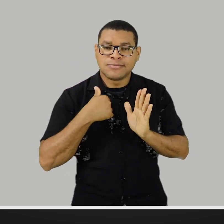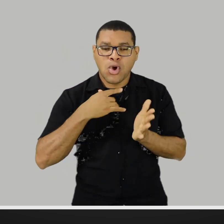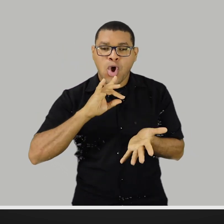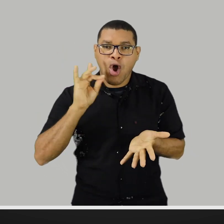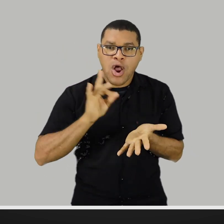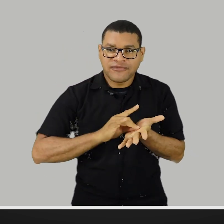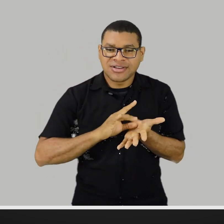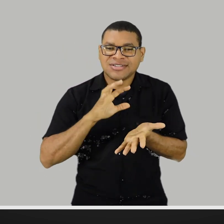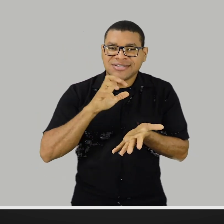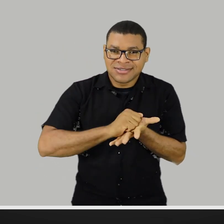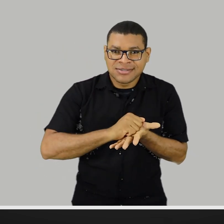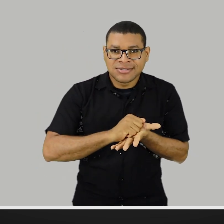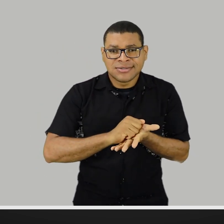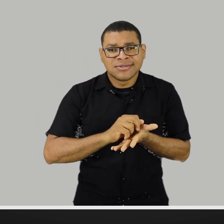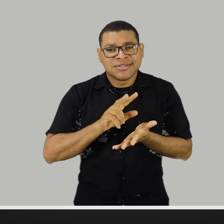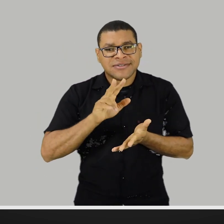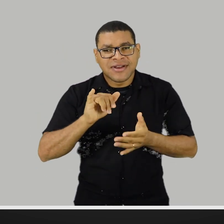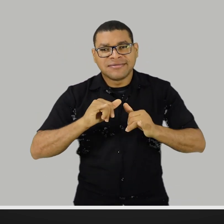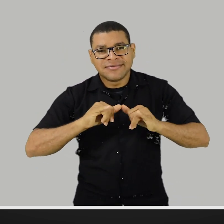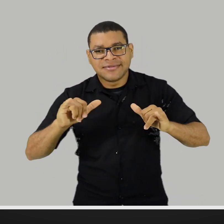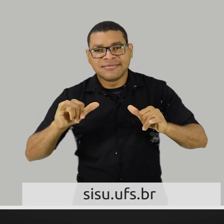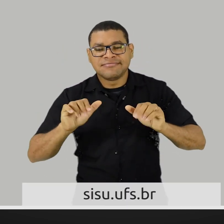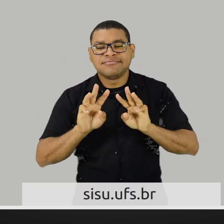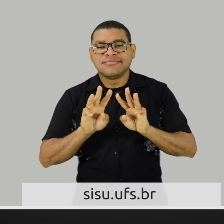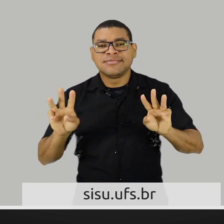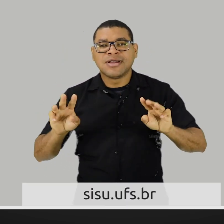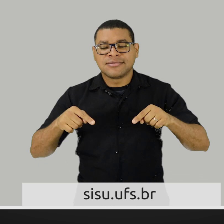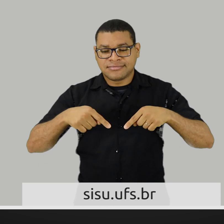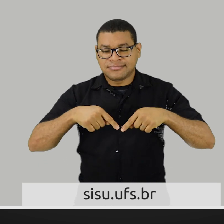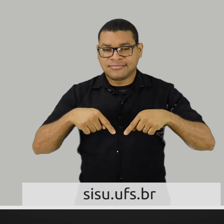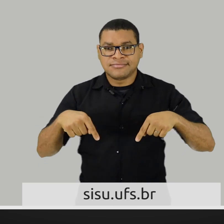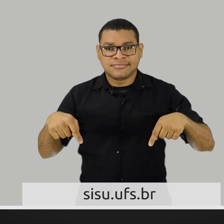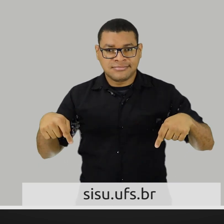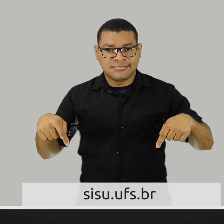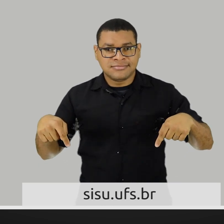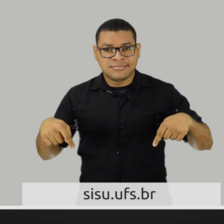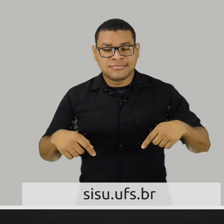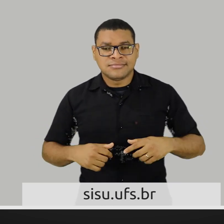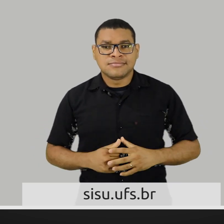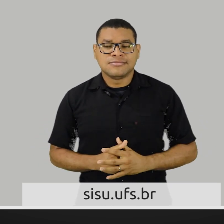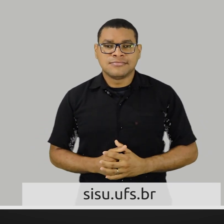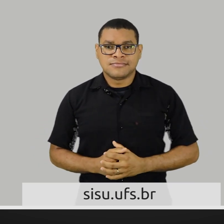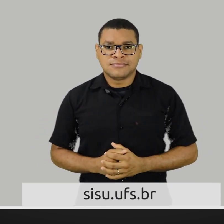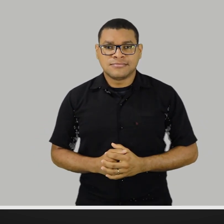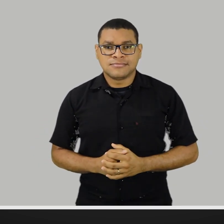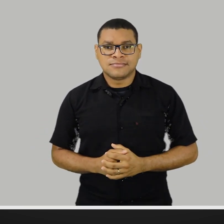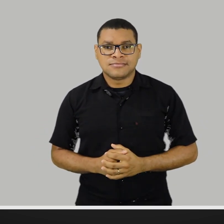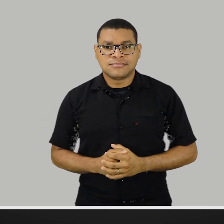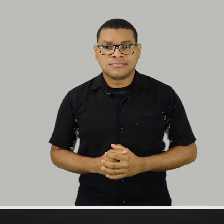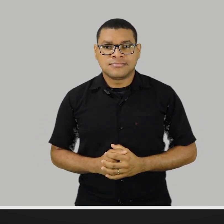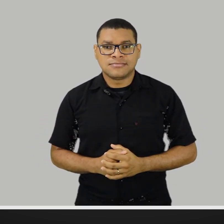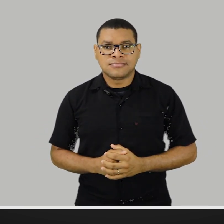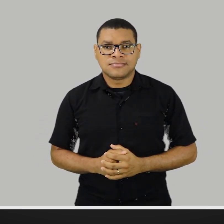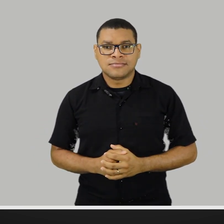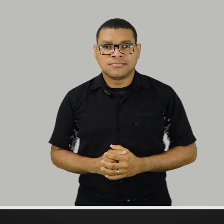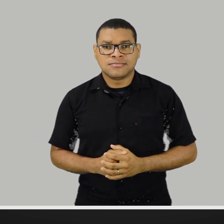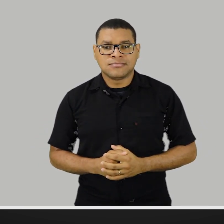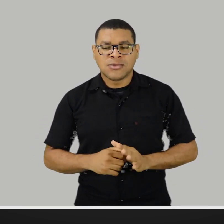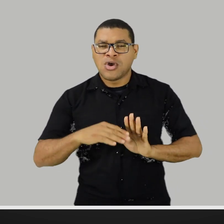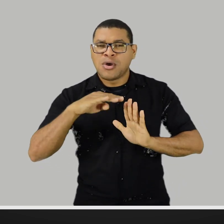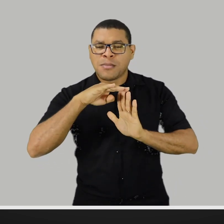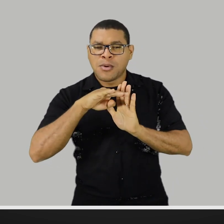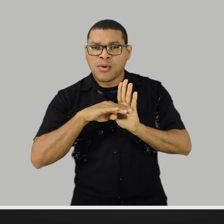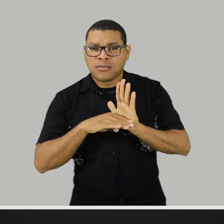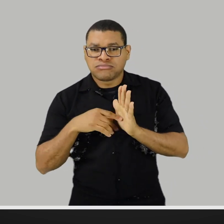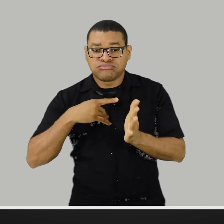de confirmação de matrícula que serão publicados em sisu.ufs.br 24